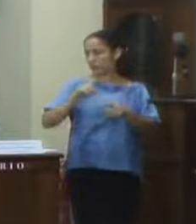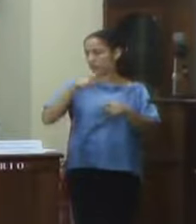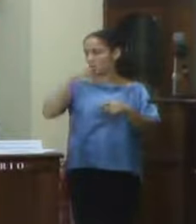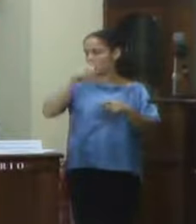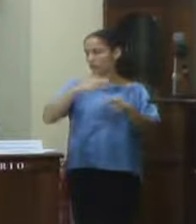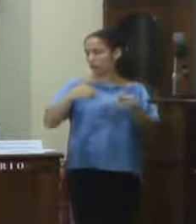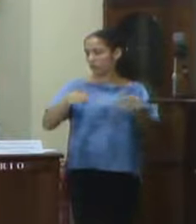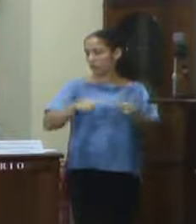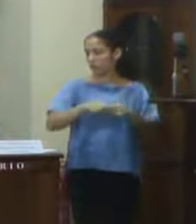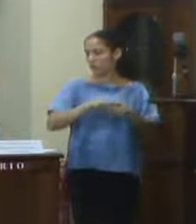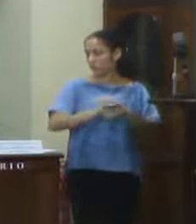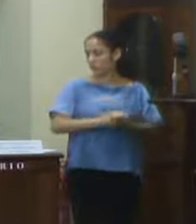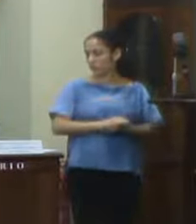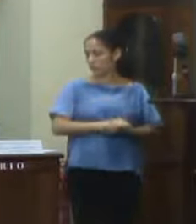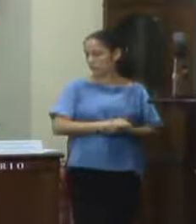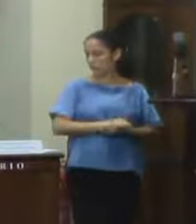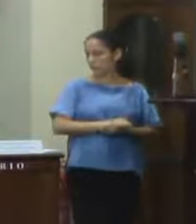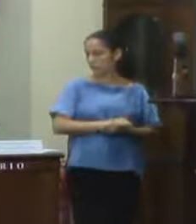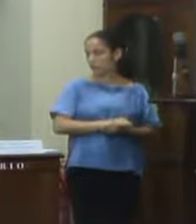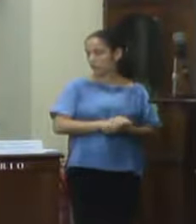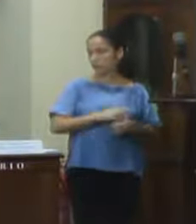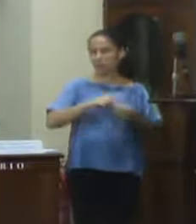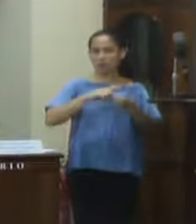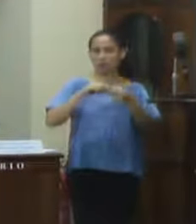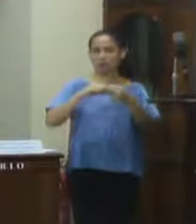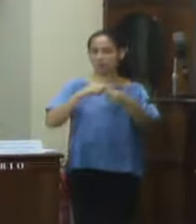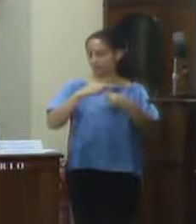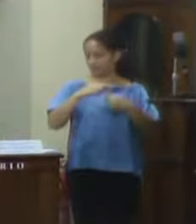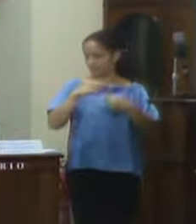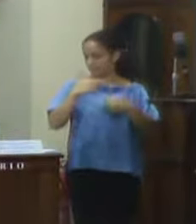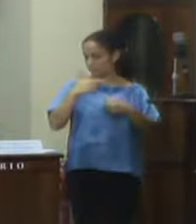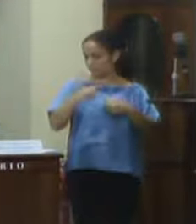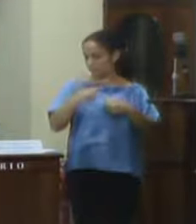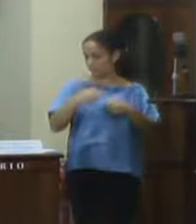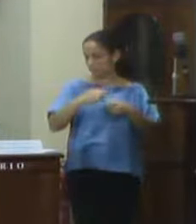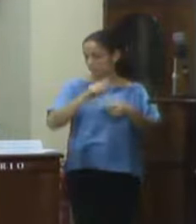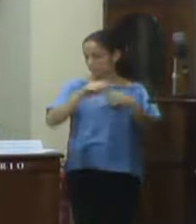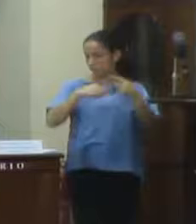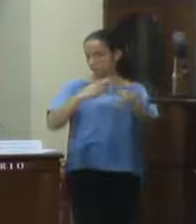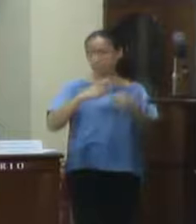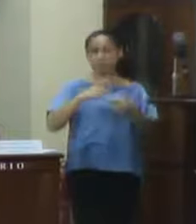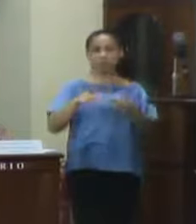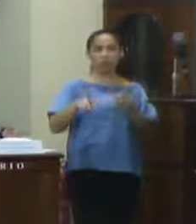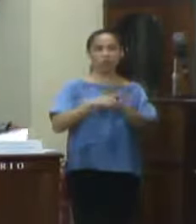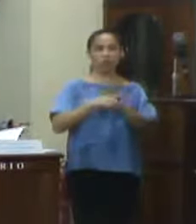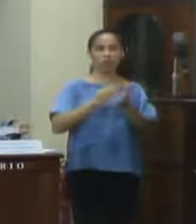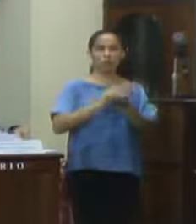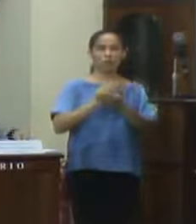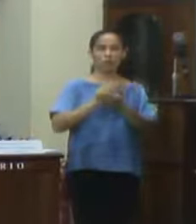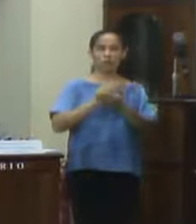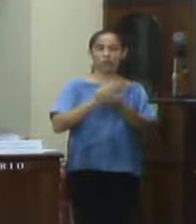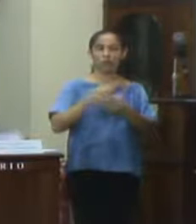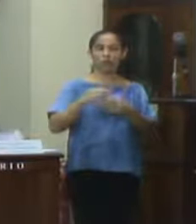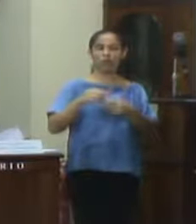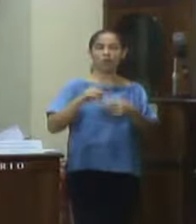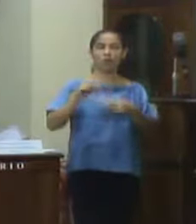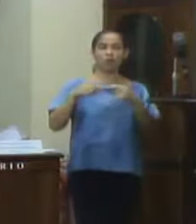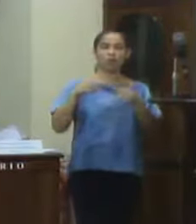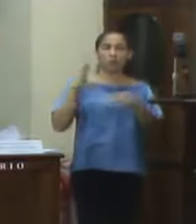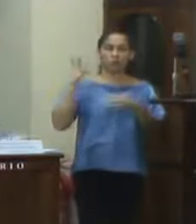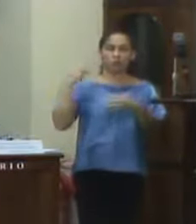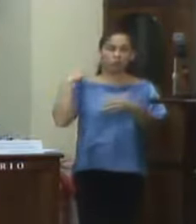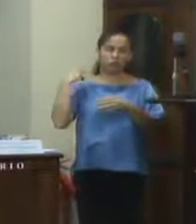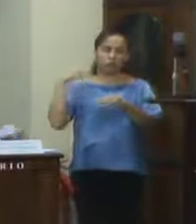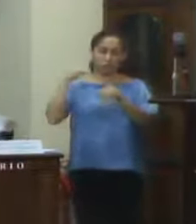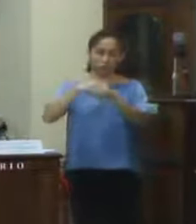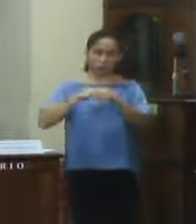se necessárias. Artigo 2º. Esta lei entrará em vigor na data de sua publicação. Valença, 30 de maio de